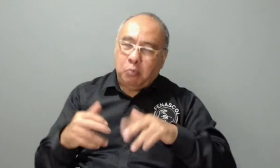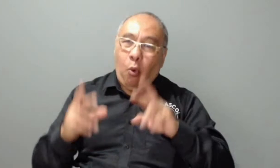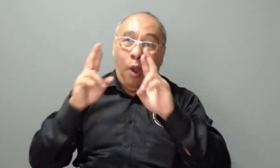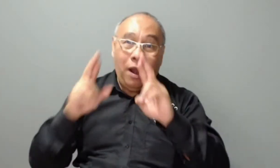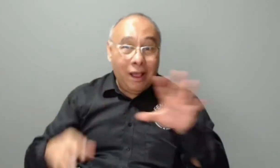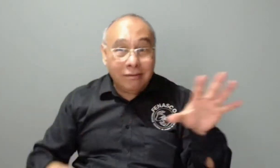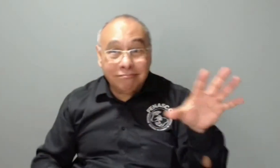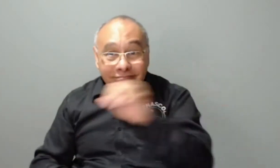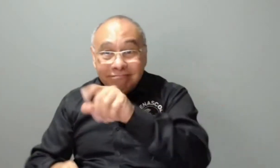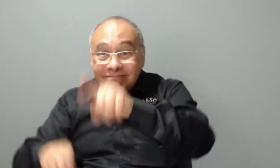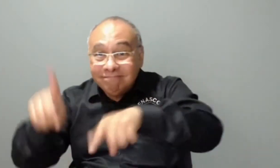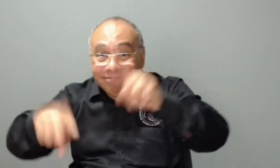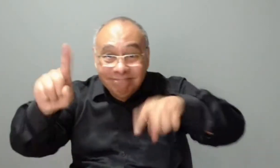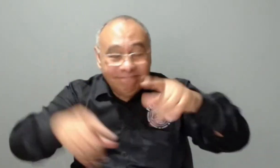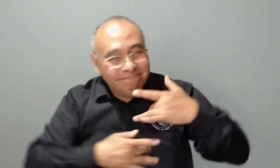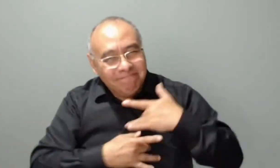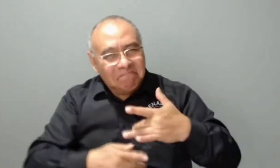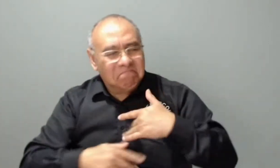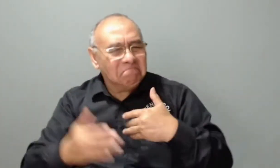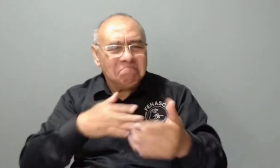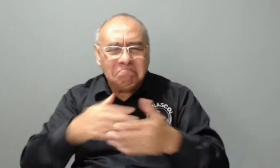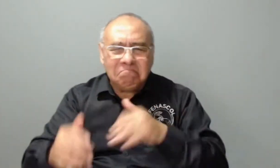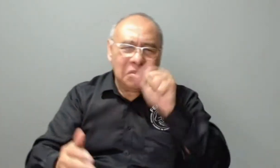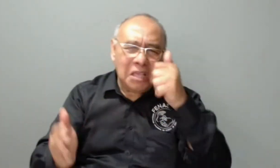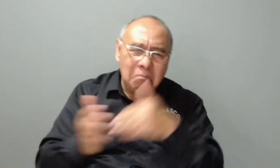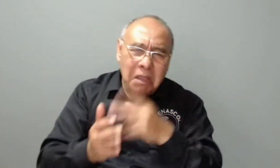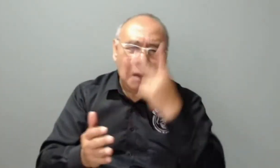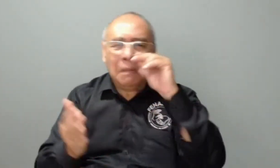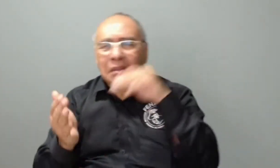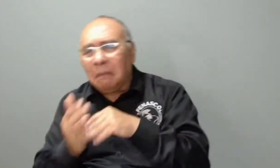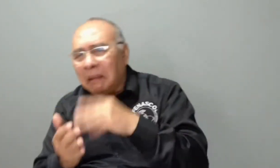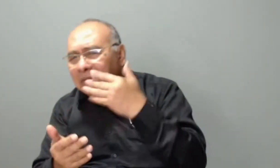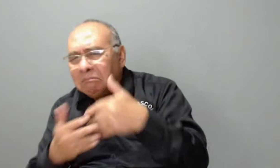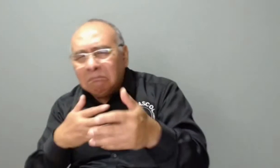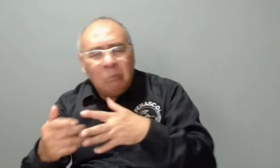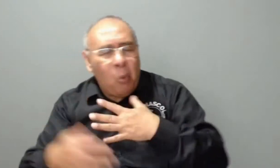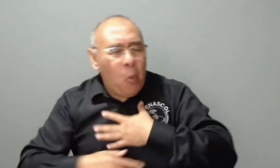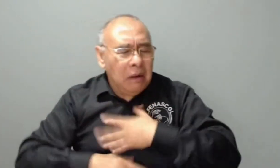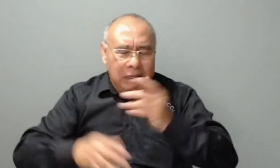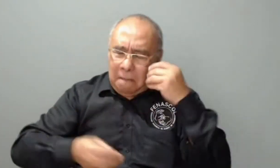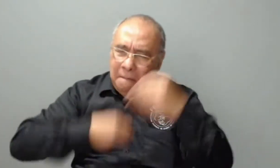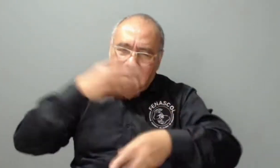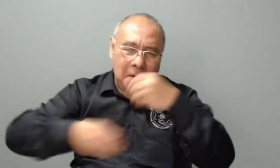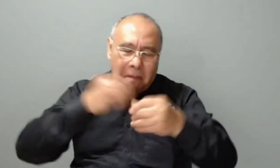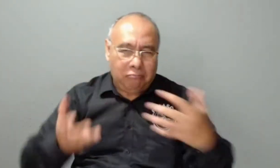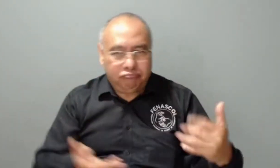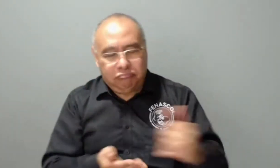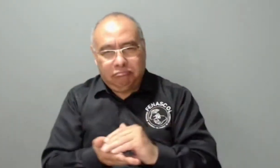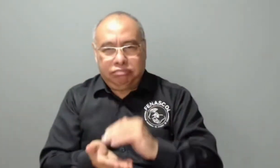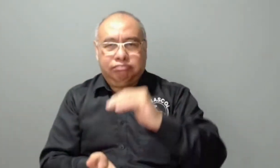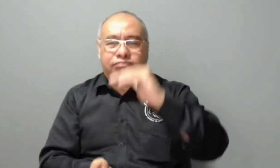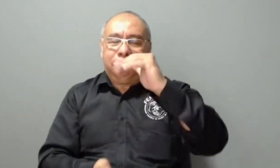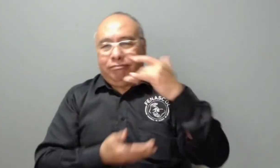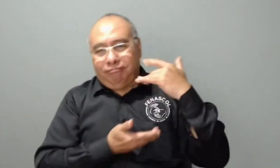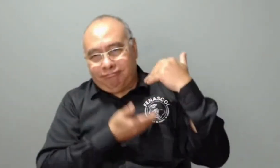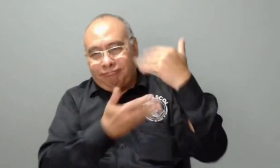No importa el monto, 10 mil o 20 mil, lo que puedan. Lo importante es poder entregar este dinero para